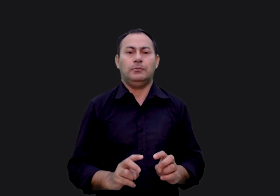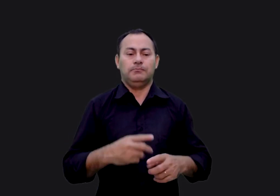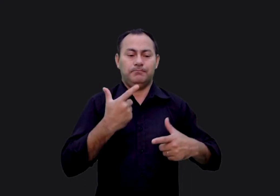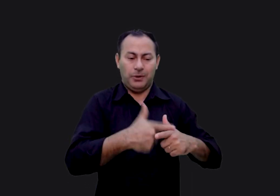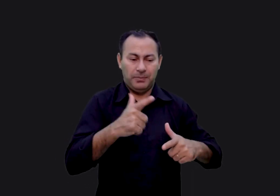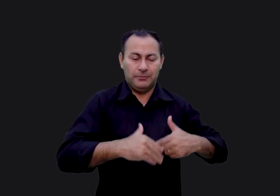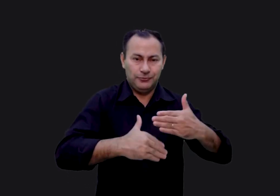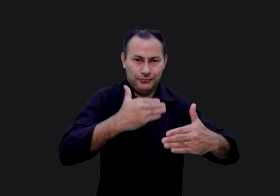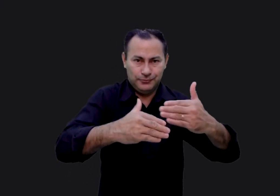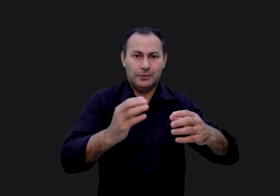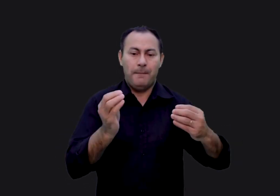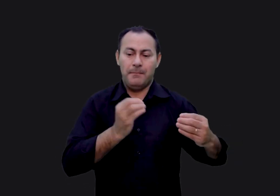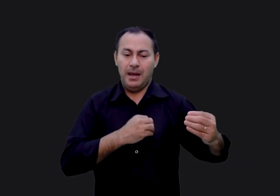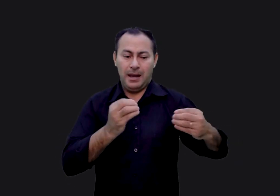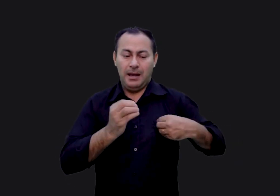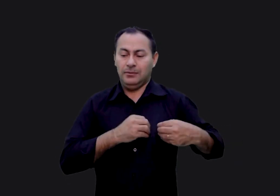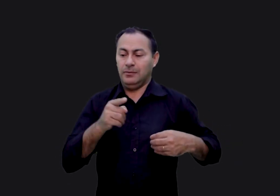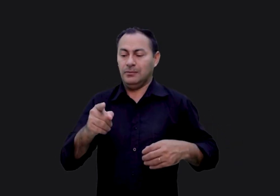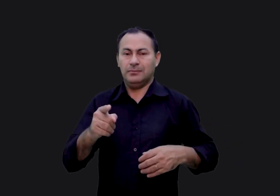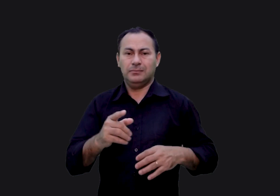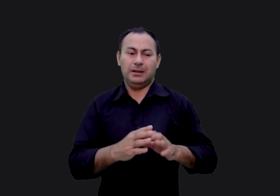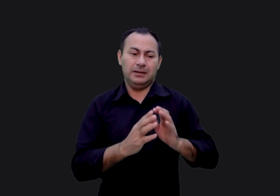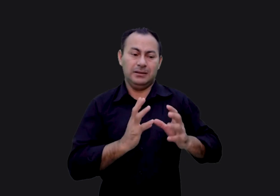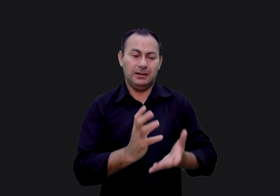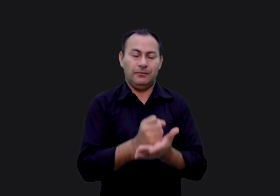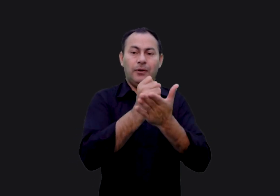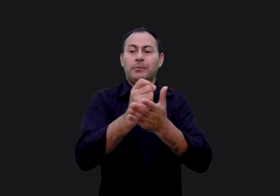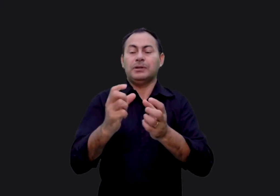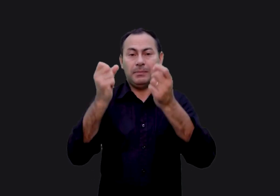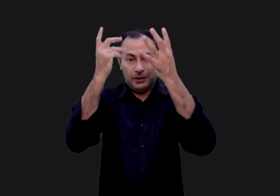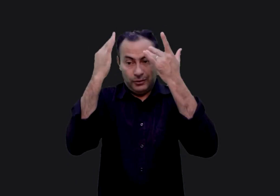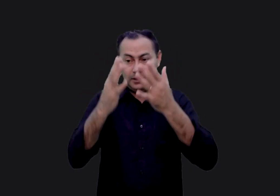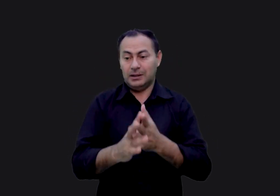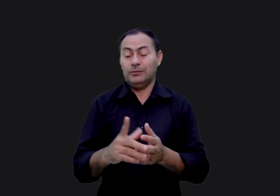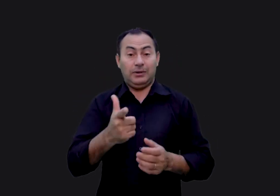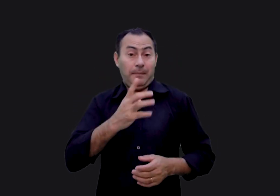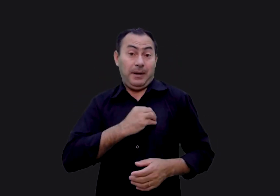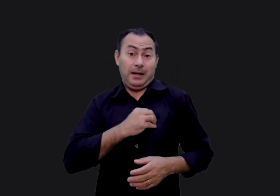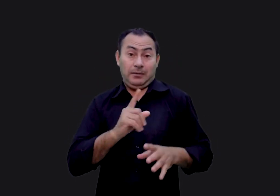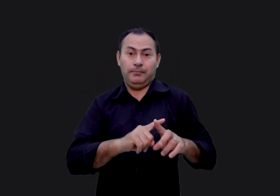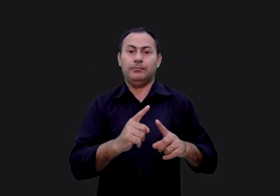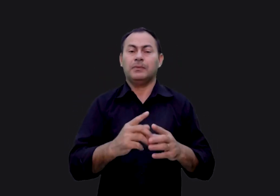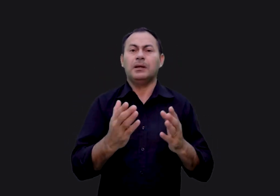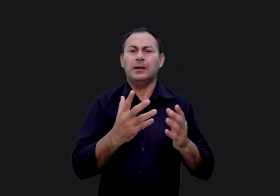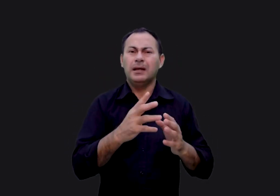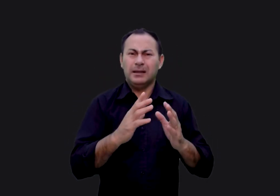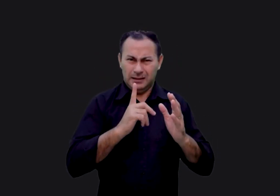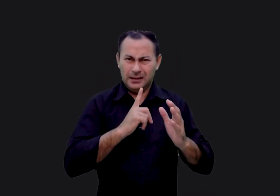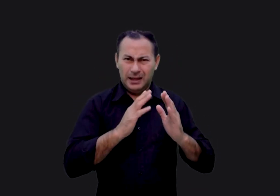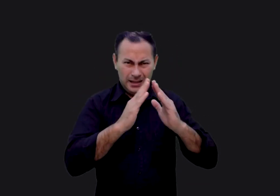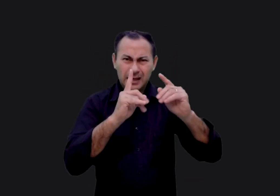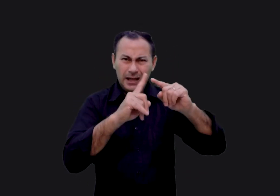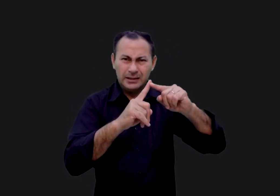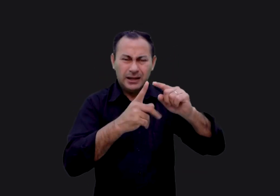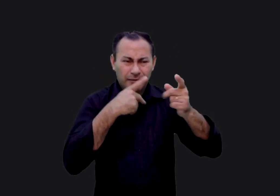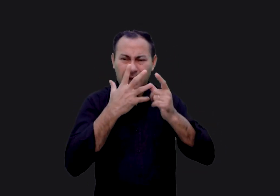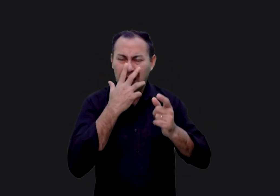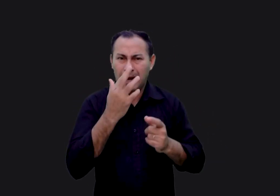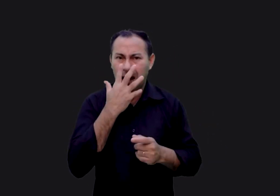pecado. Portanto, ele é o maior troféu da graça. Temo pelas igrejas que acham que só aqueles que